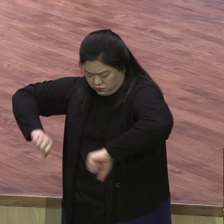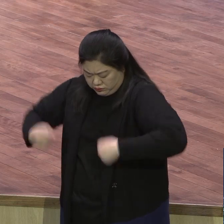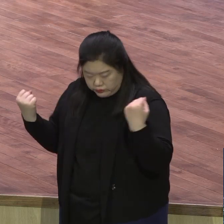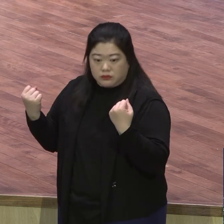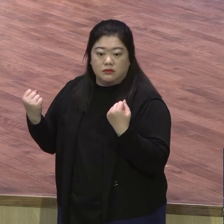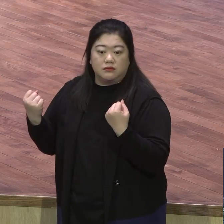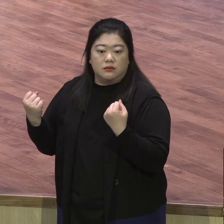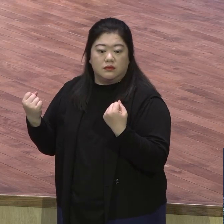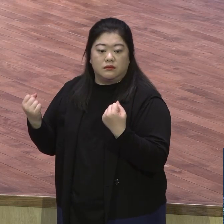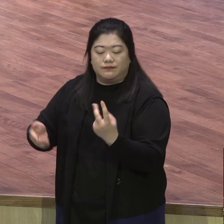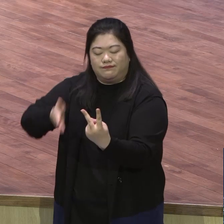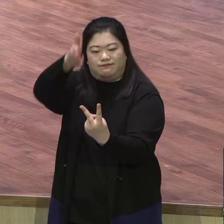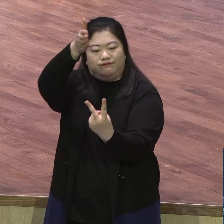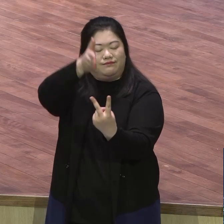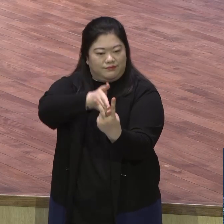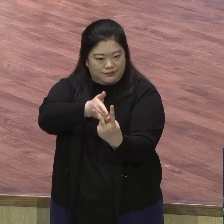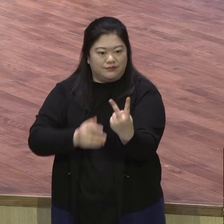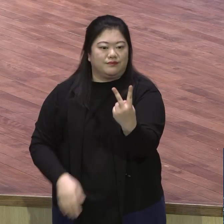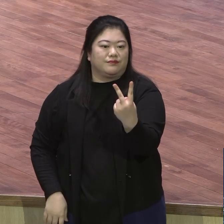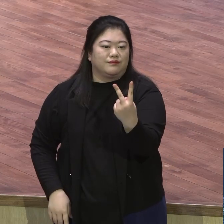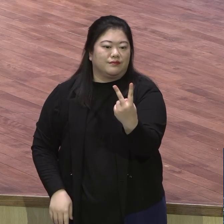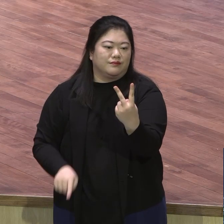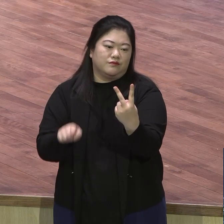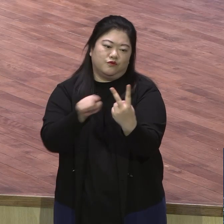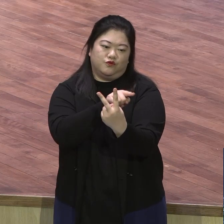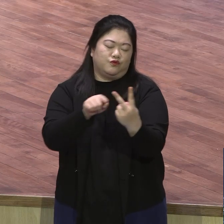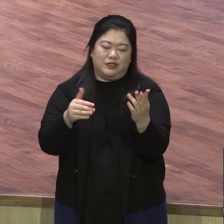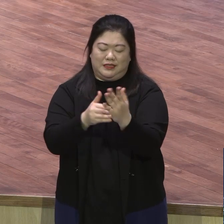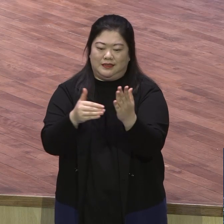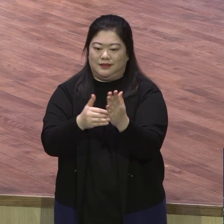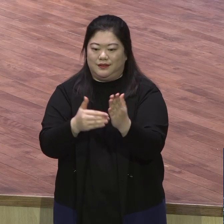중심이냐 사람 중심이냐 딱 그렇게 나누어집니다.